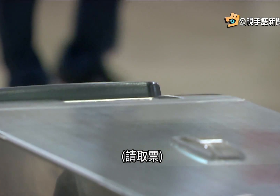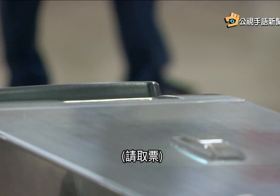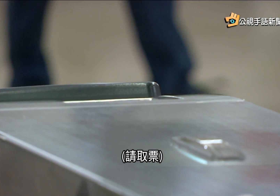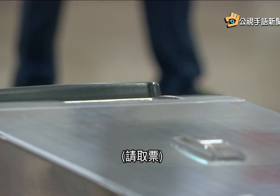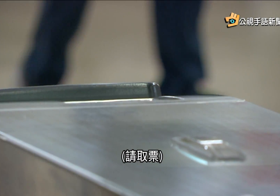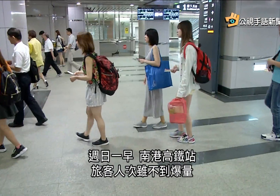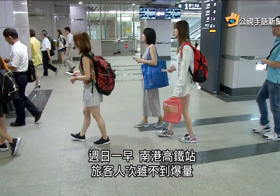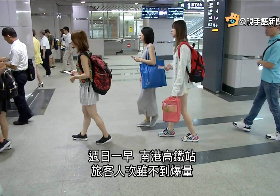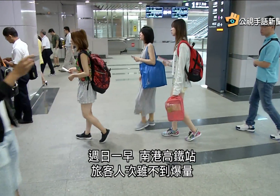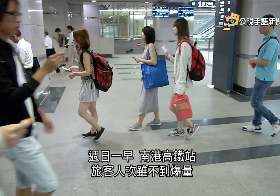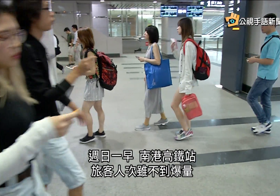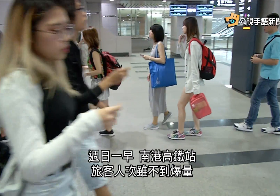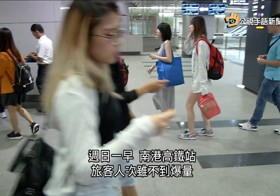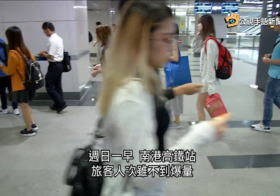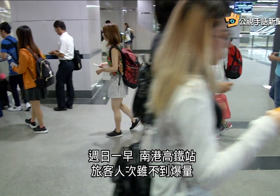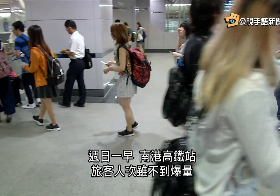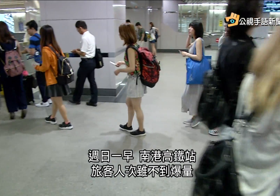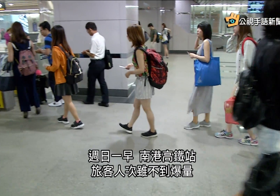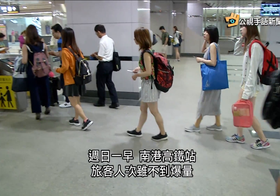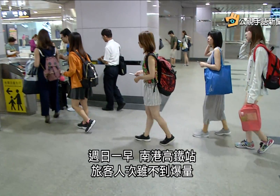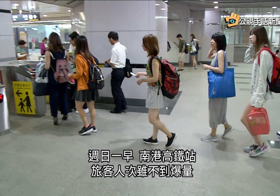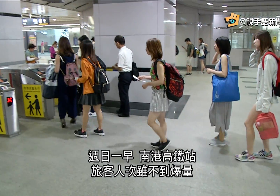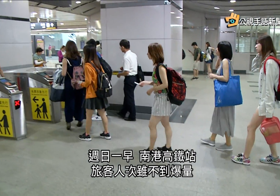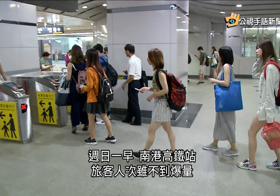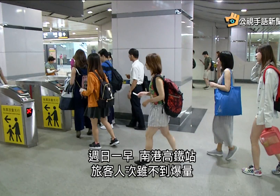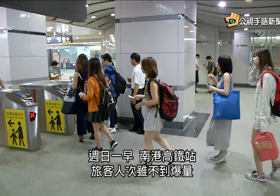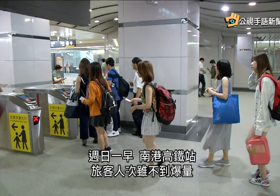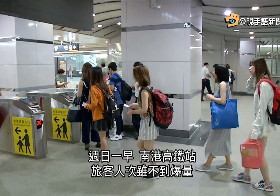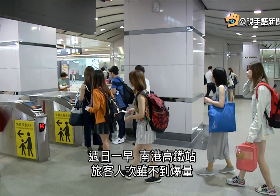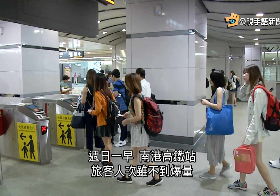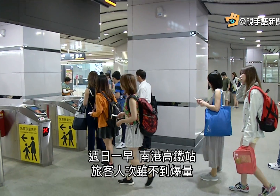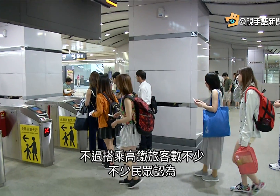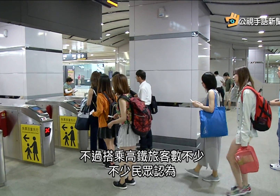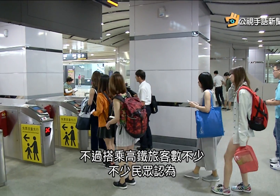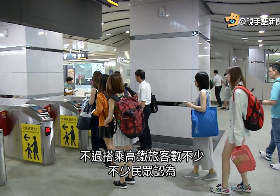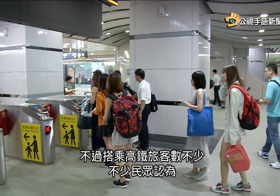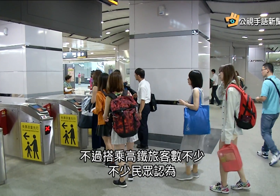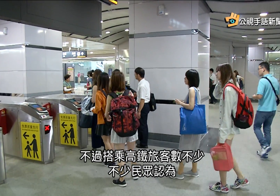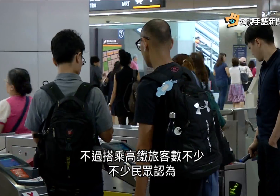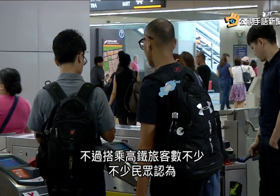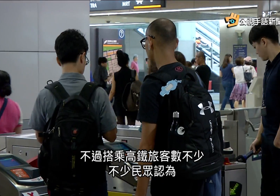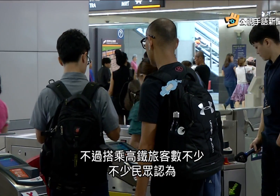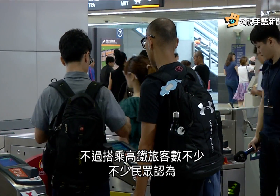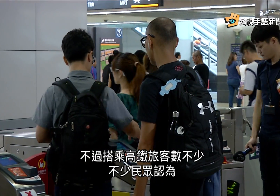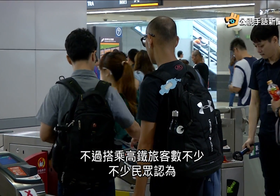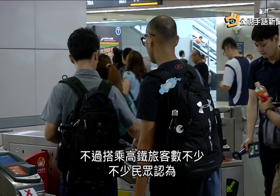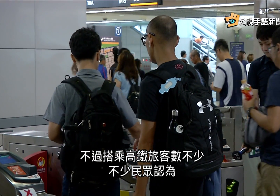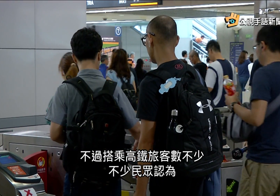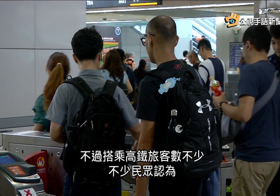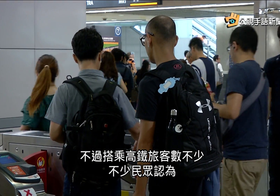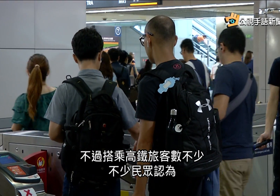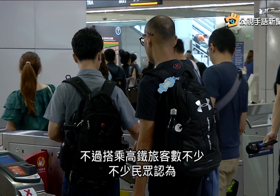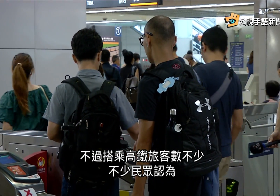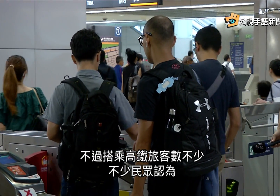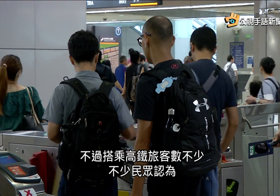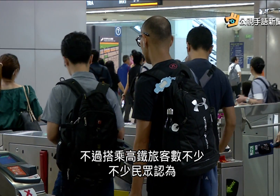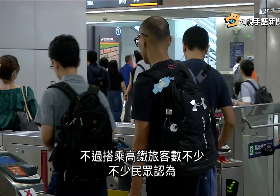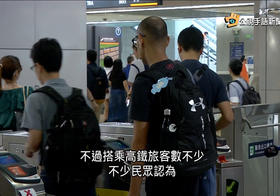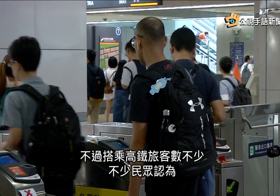周日一早，南港高铁站旅客人次虽不到爆量，不过搭乘高铁旅客数不少。不少民众认为